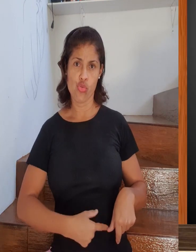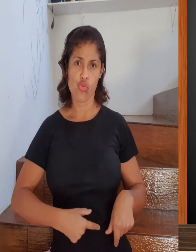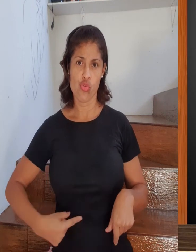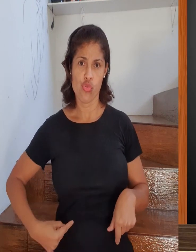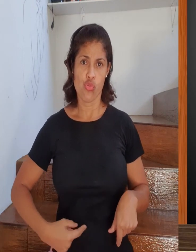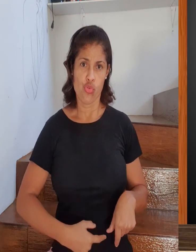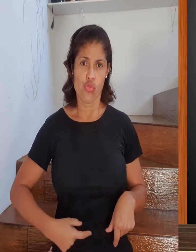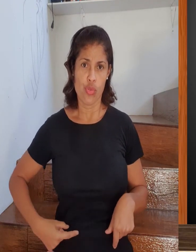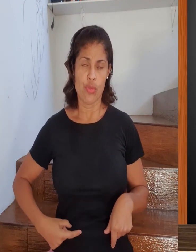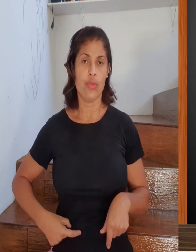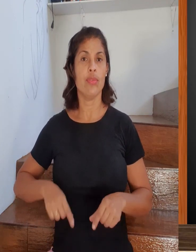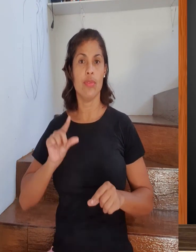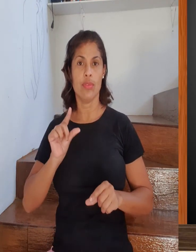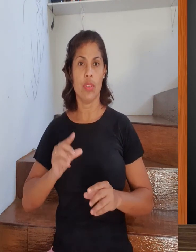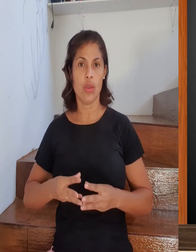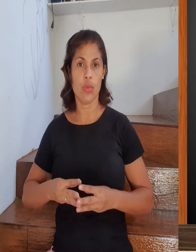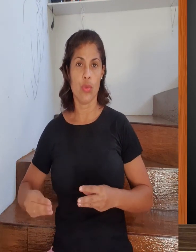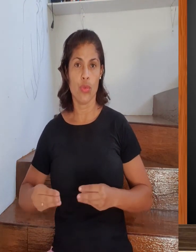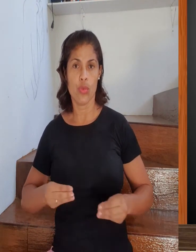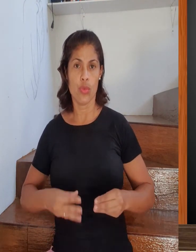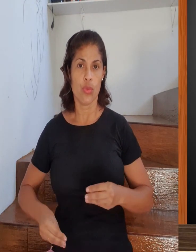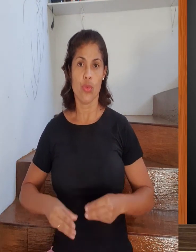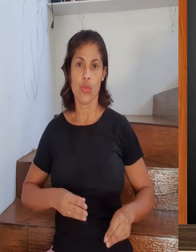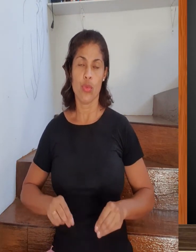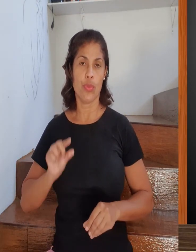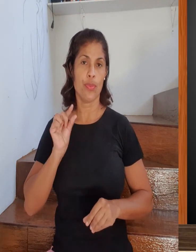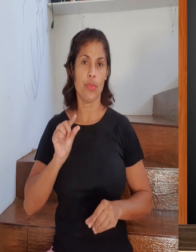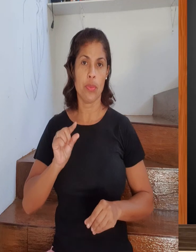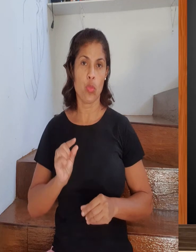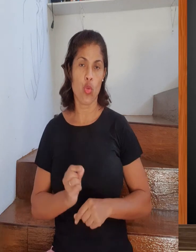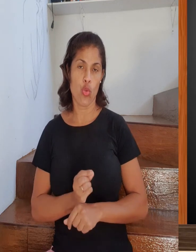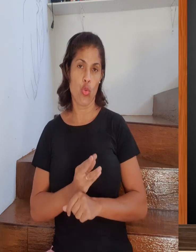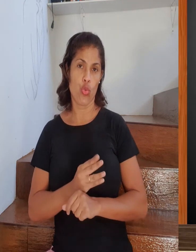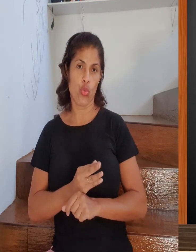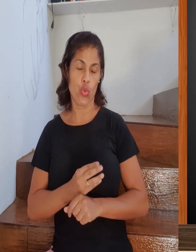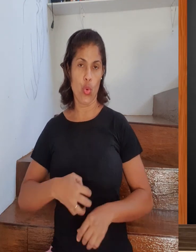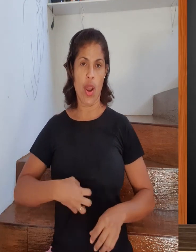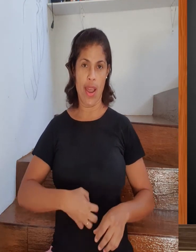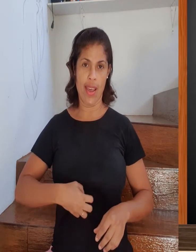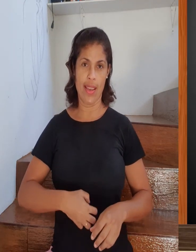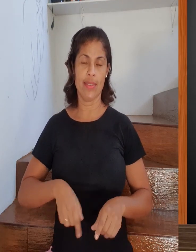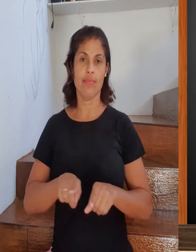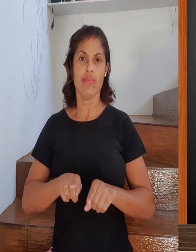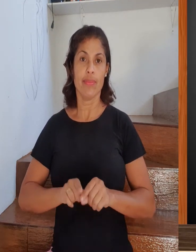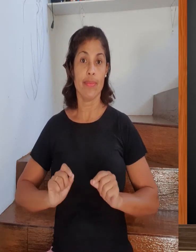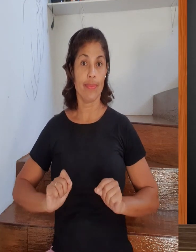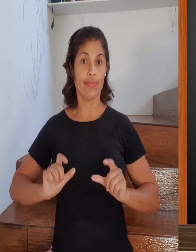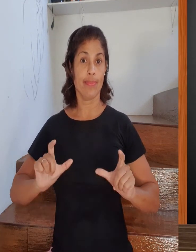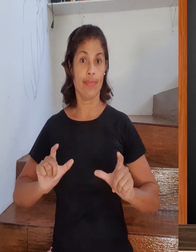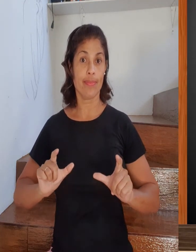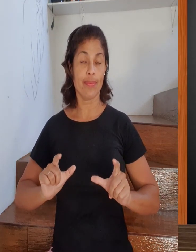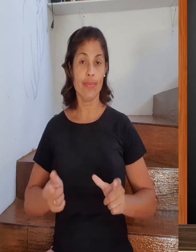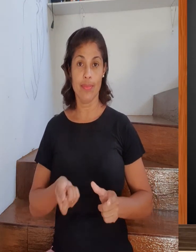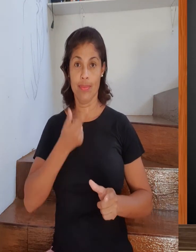a droga ficar no estômago, menos degradada pelo suco gástrico ela será, e uma maior quantidade